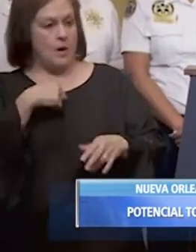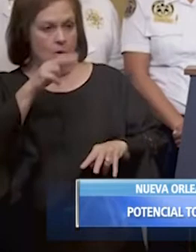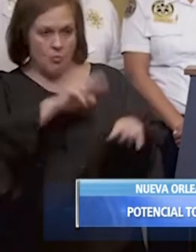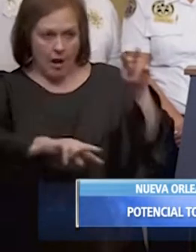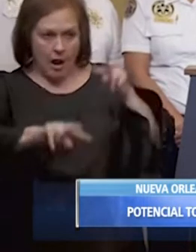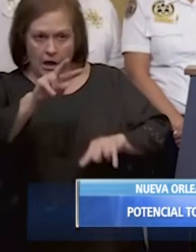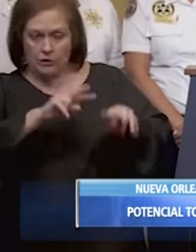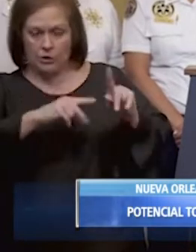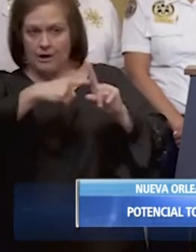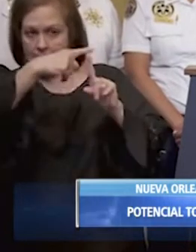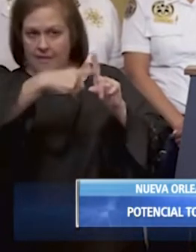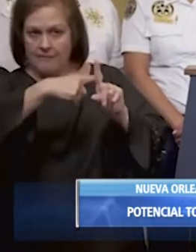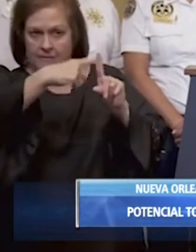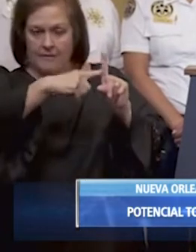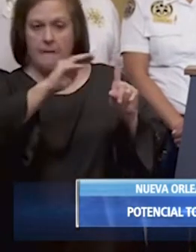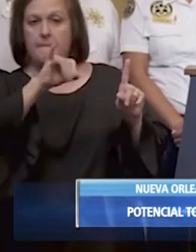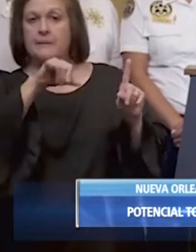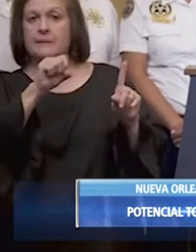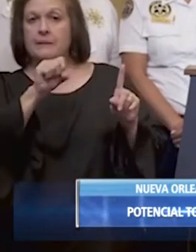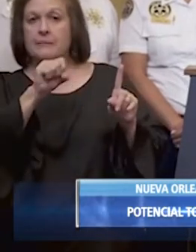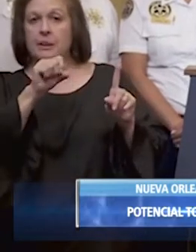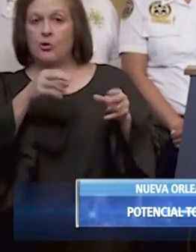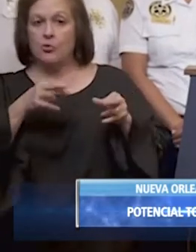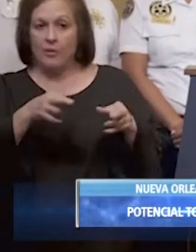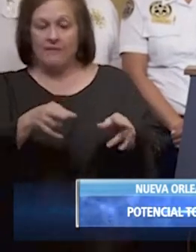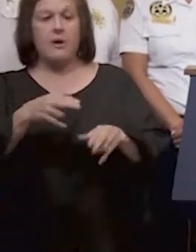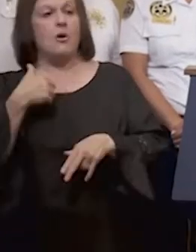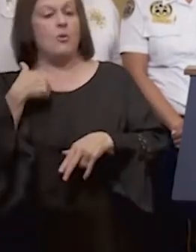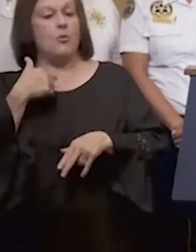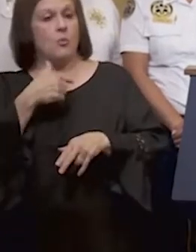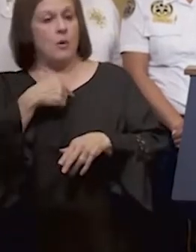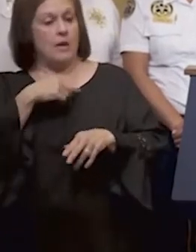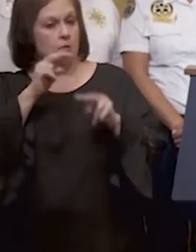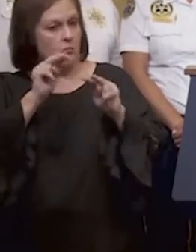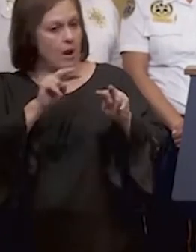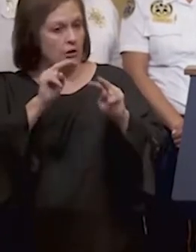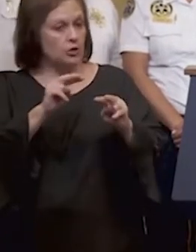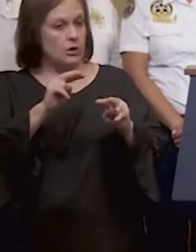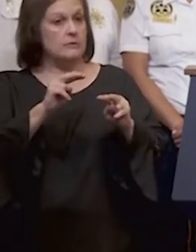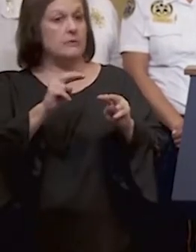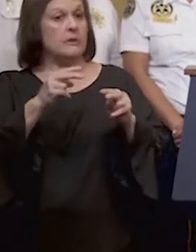este es un informe de que el abrigo para la rn a